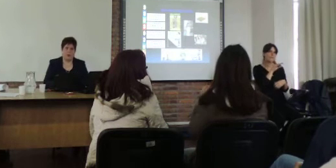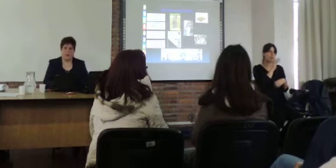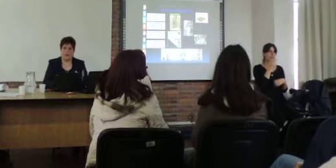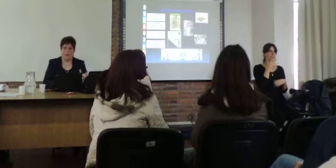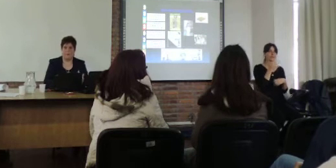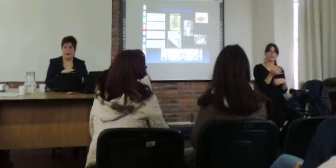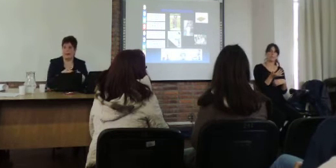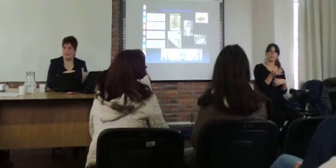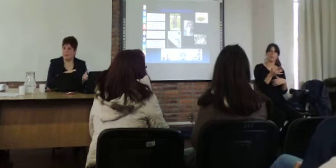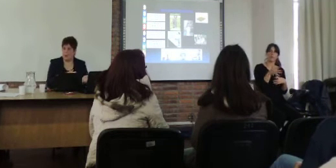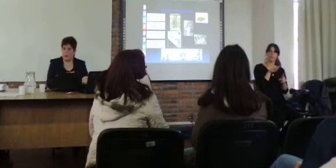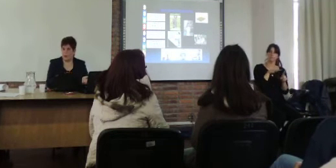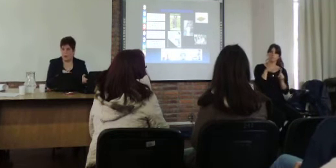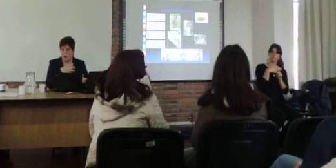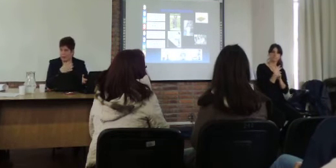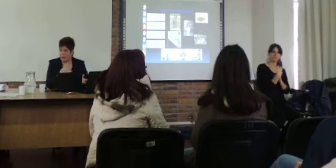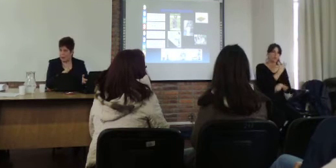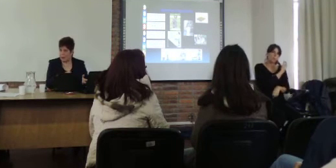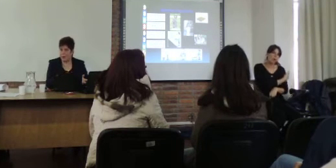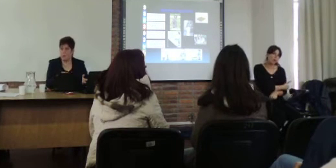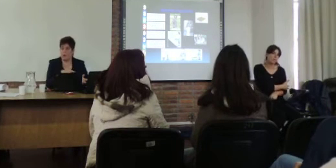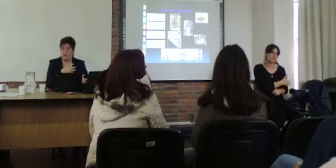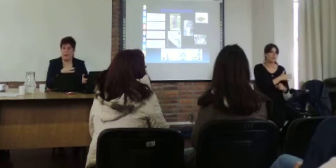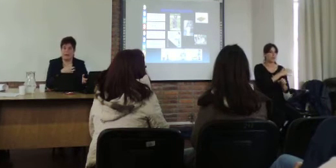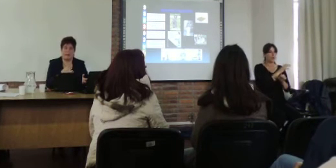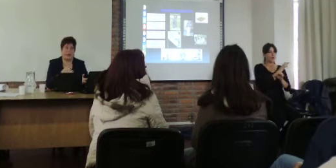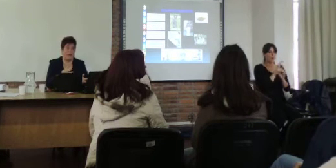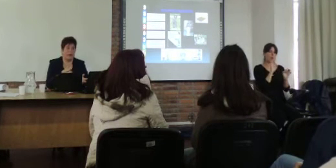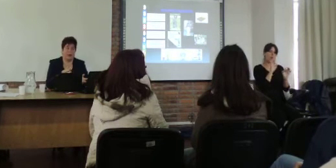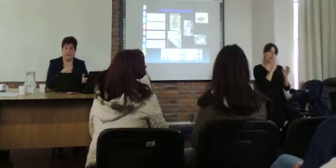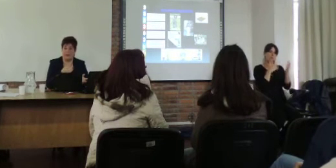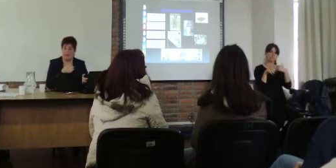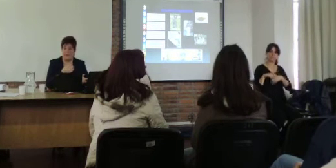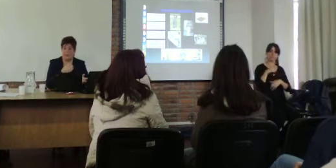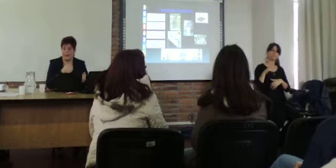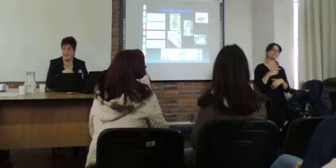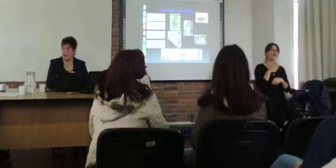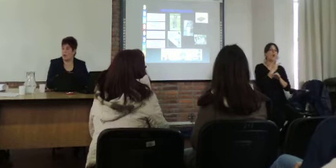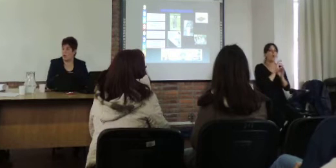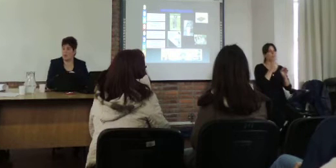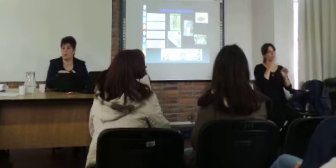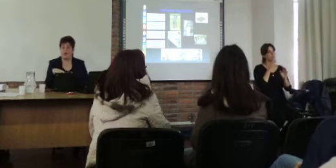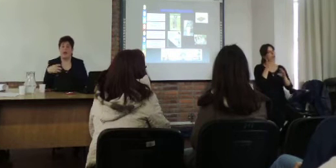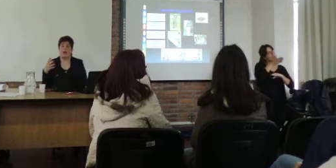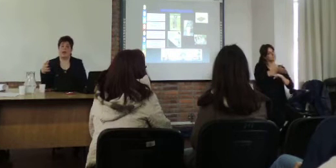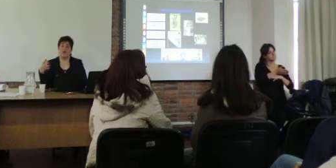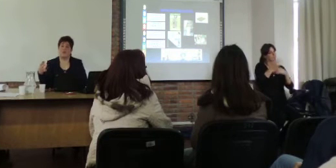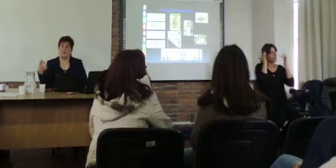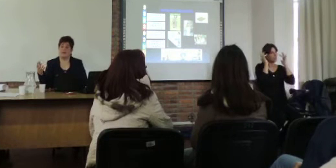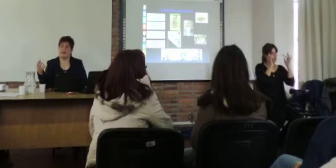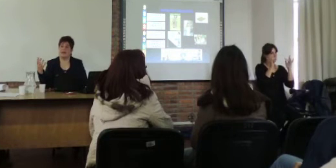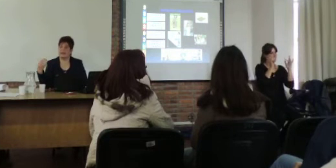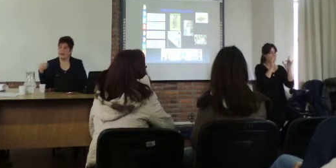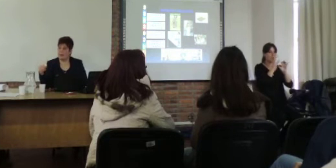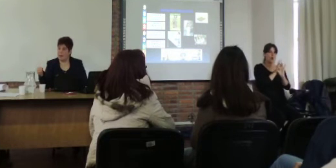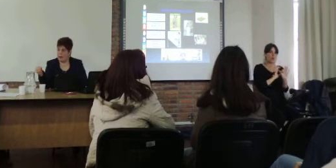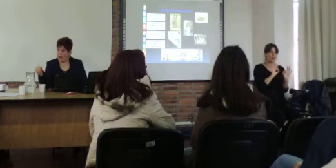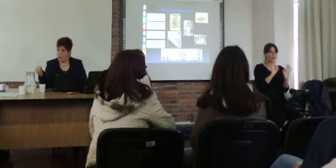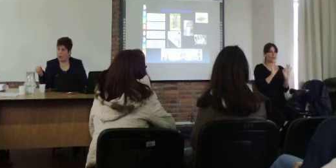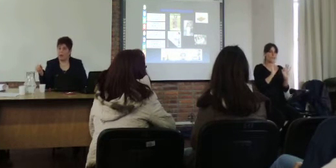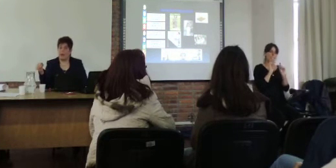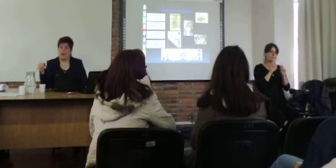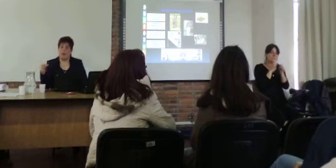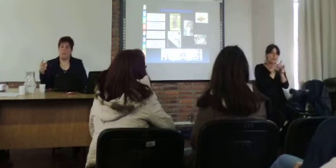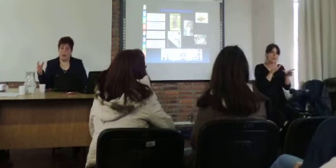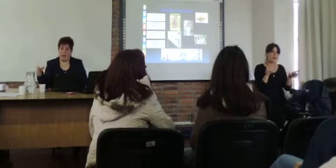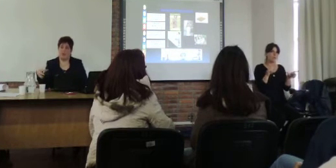un medio donde es más carenciado económicamente, por ejemplo, más carenciado de acceso a la educación, que cómo se presenta esa misma